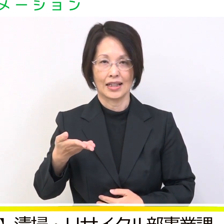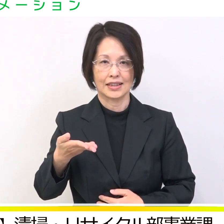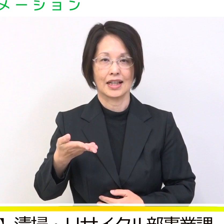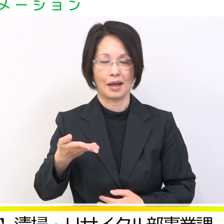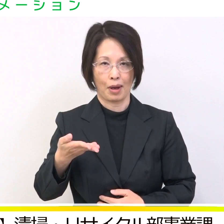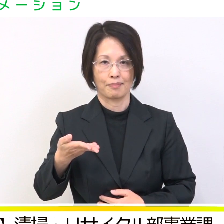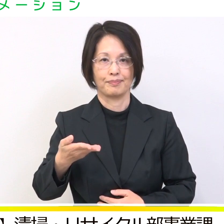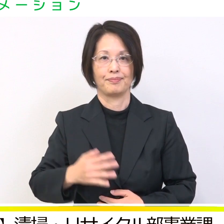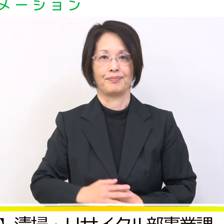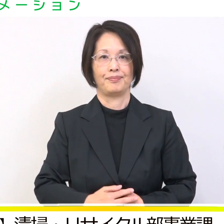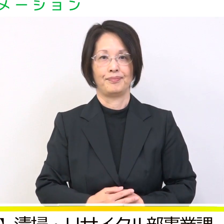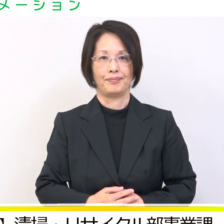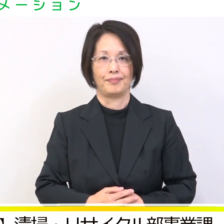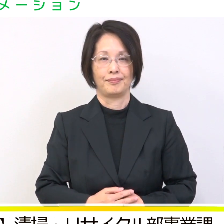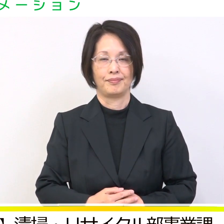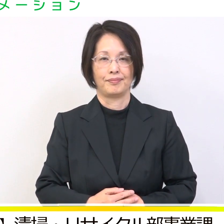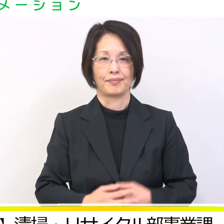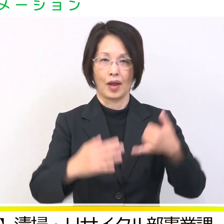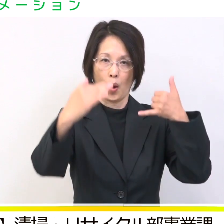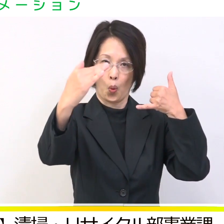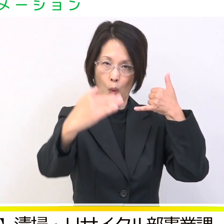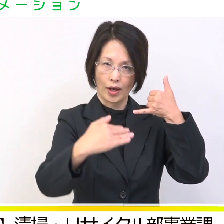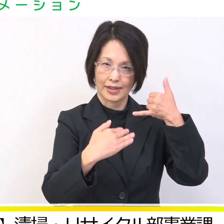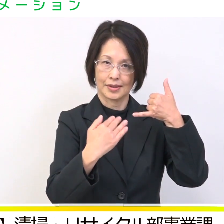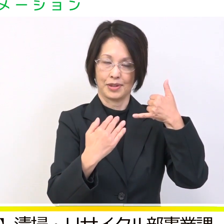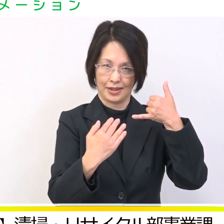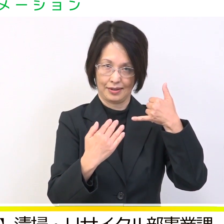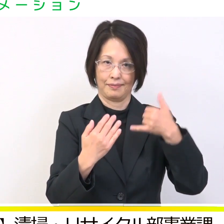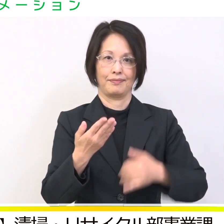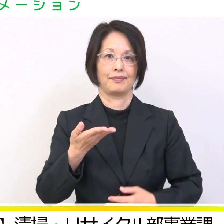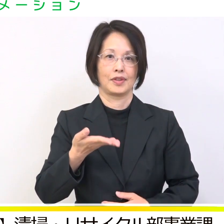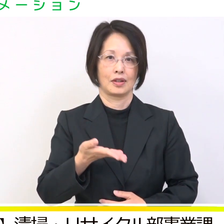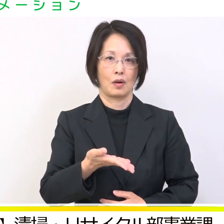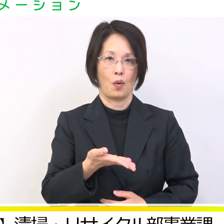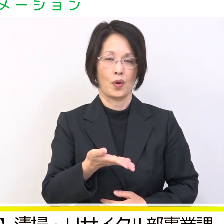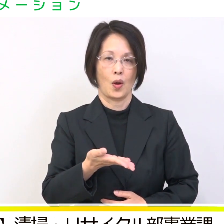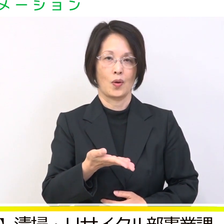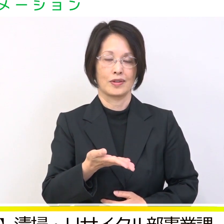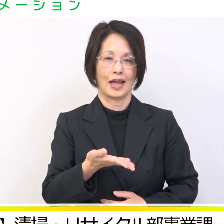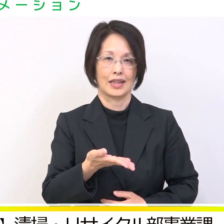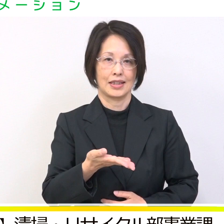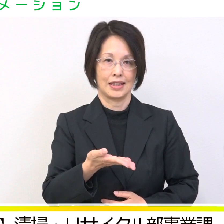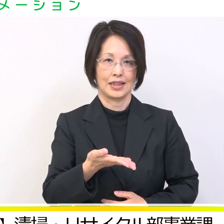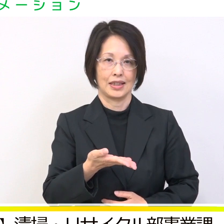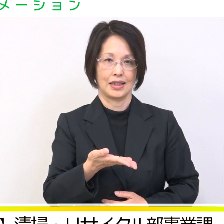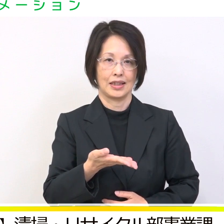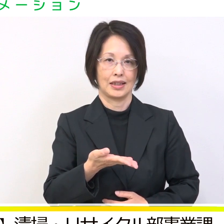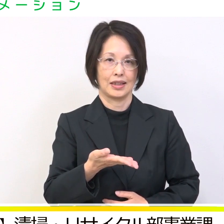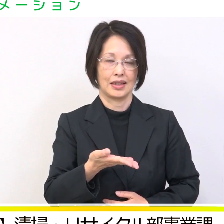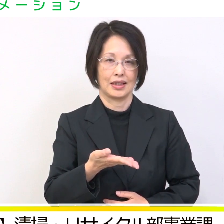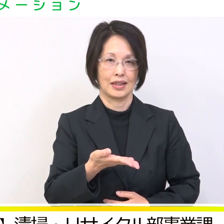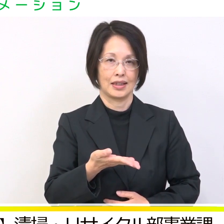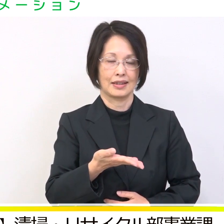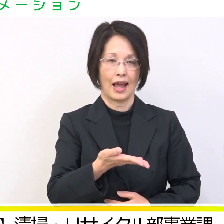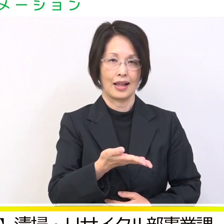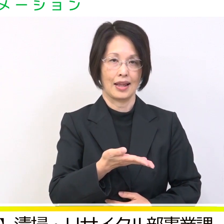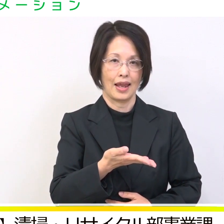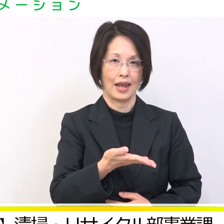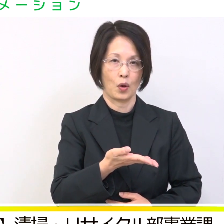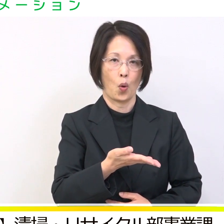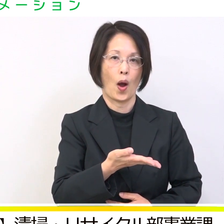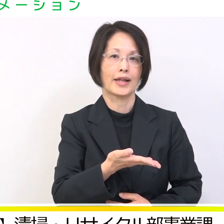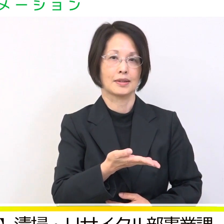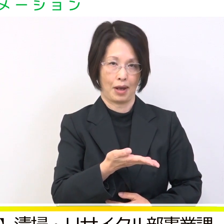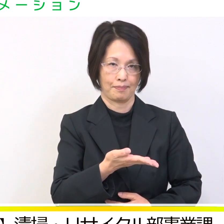2287板ファクシミリ5432サンレイ